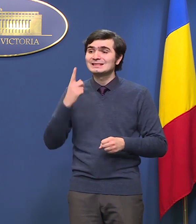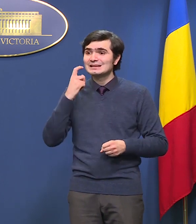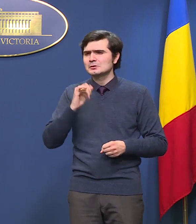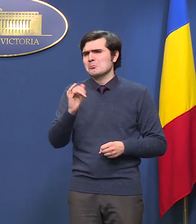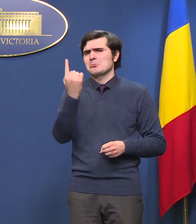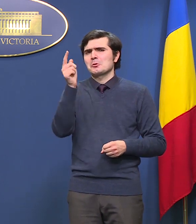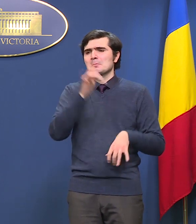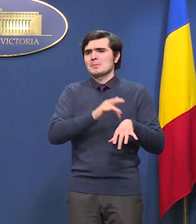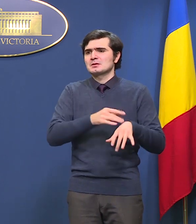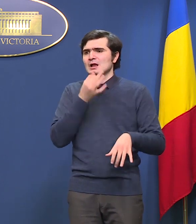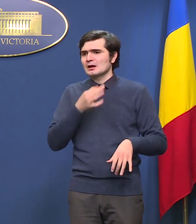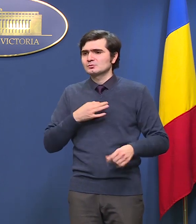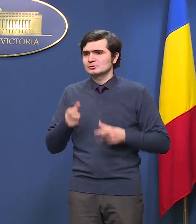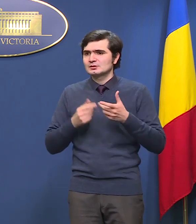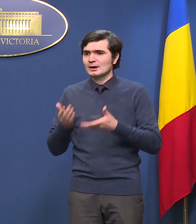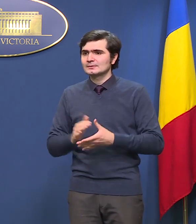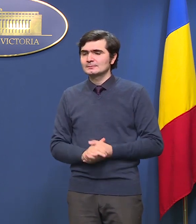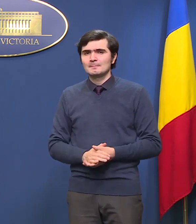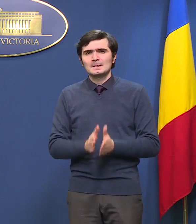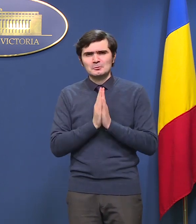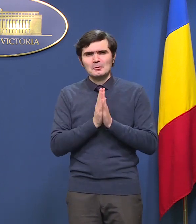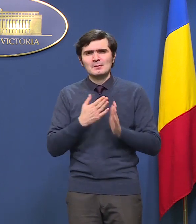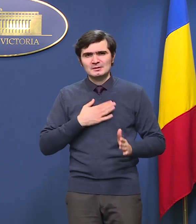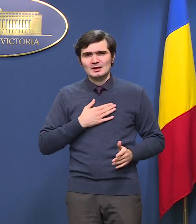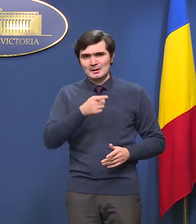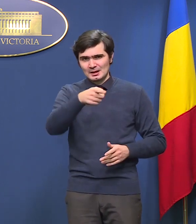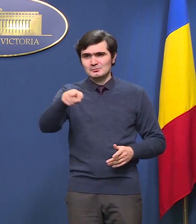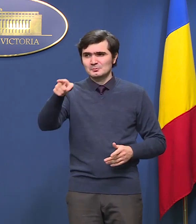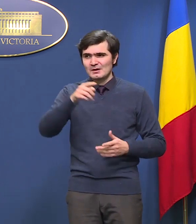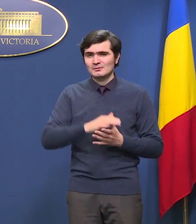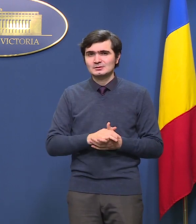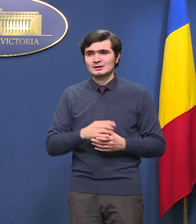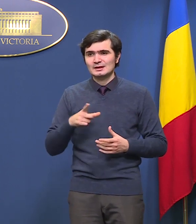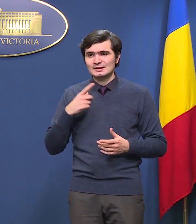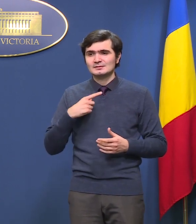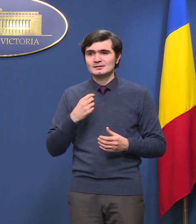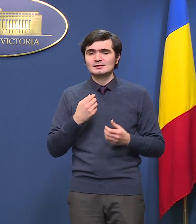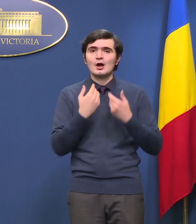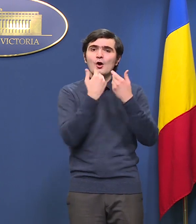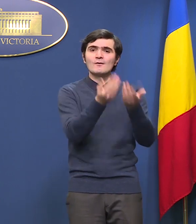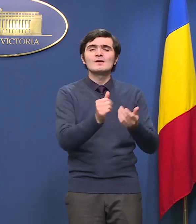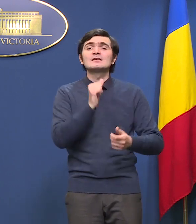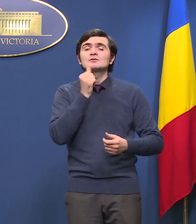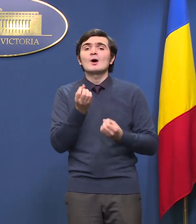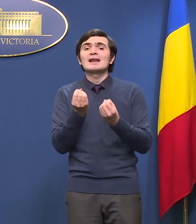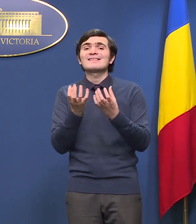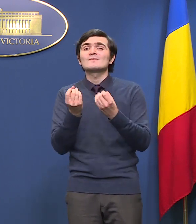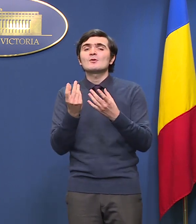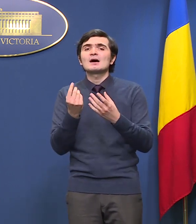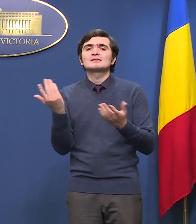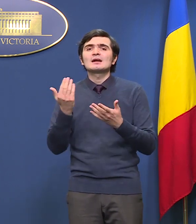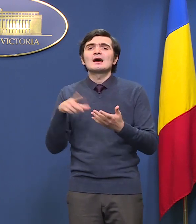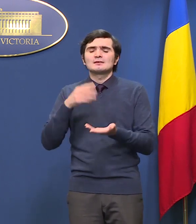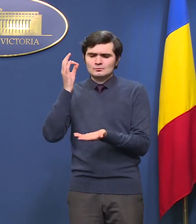medic despre testarea acestui vaccin. Rugămintea mea către dumneavoastră este să difuzați doar acele informații care sunt confirmate